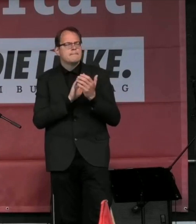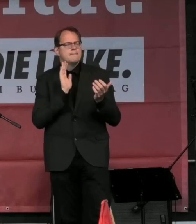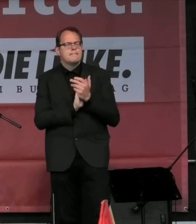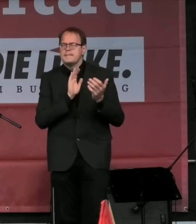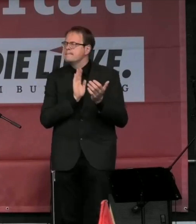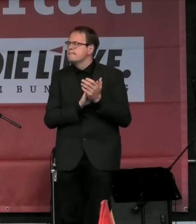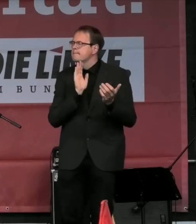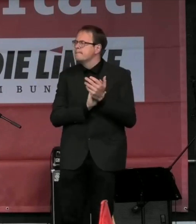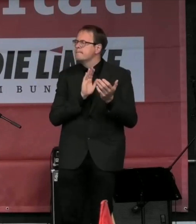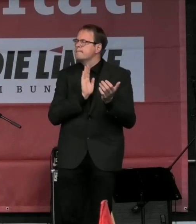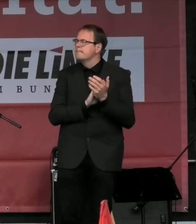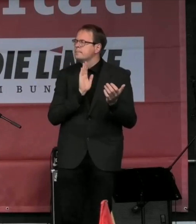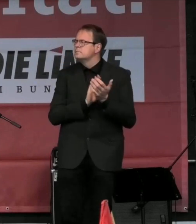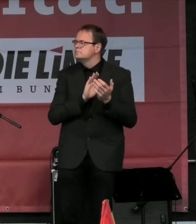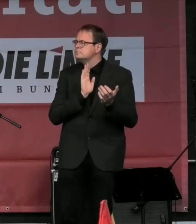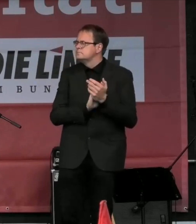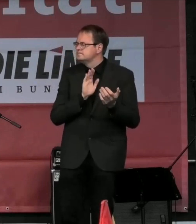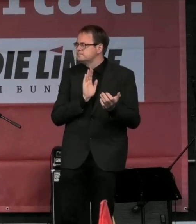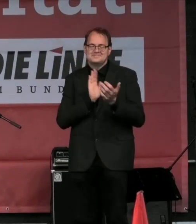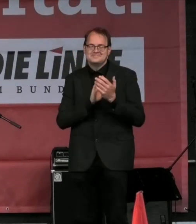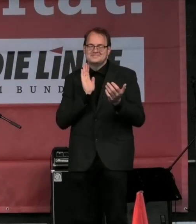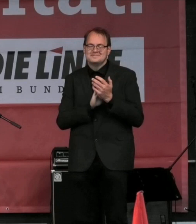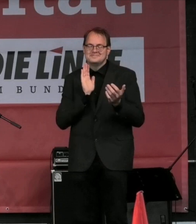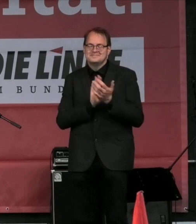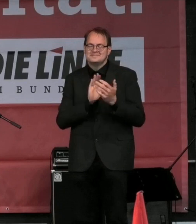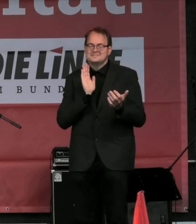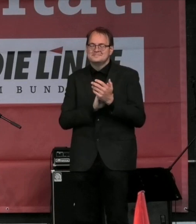deswegen muss alles getan werden dass zu verhindern